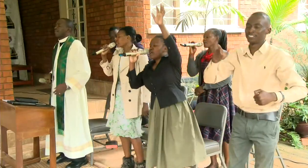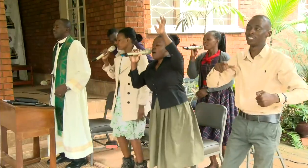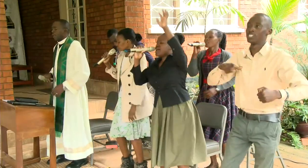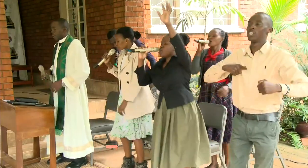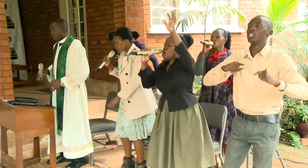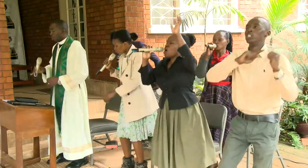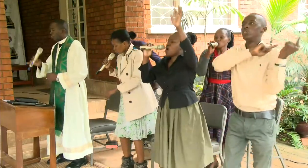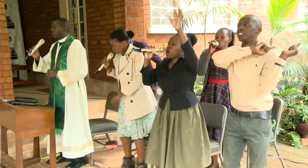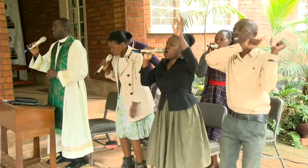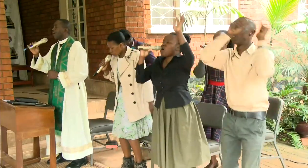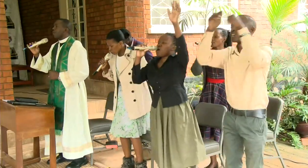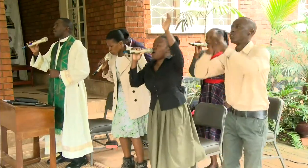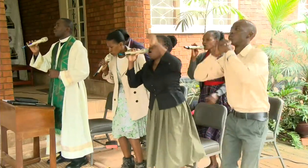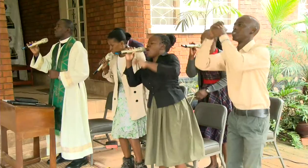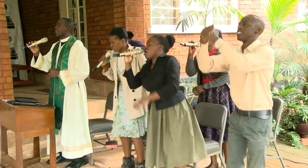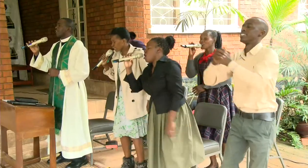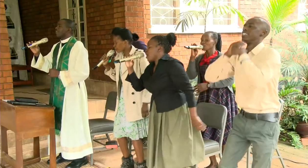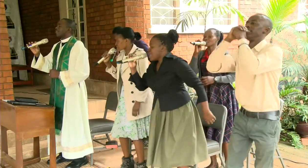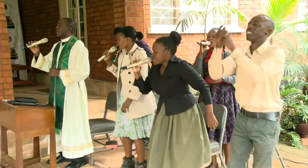tuze wano,